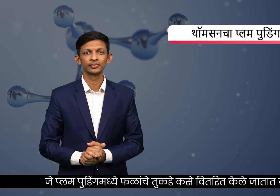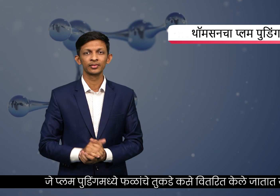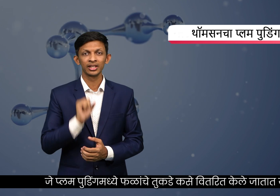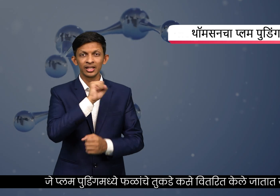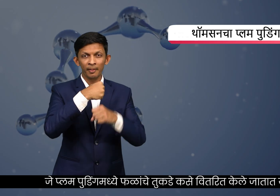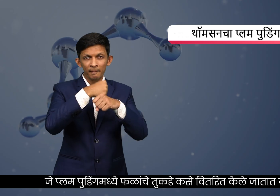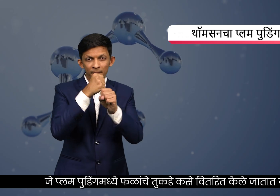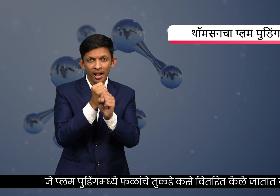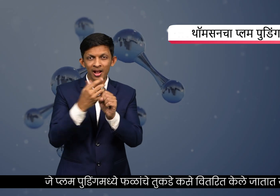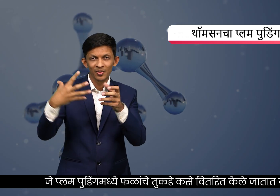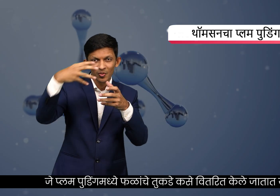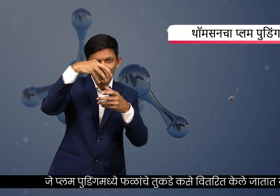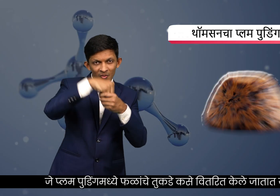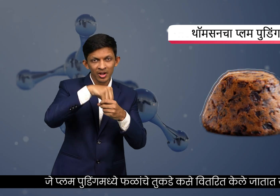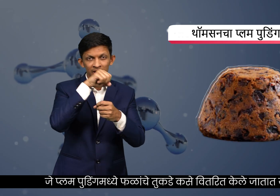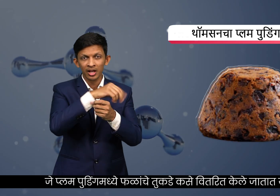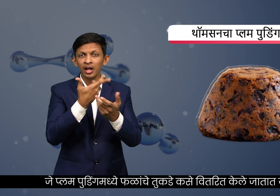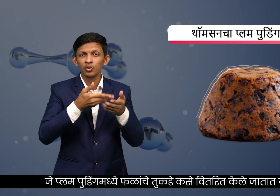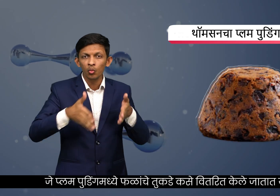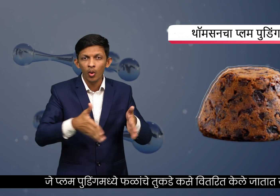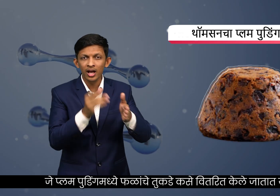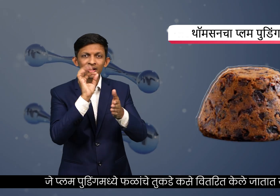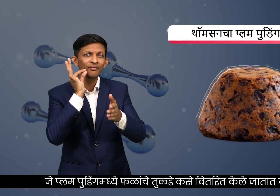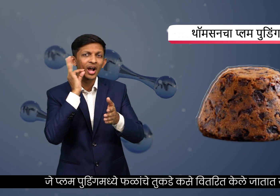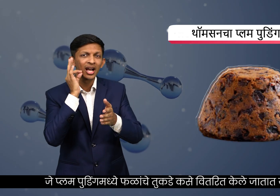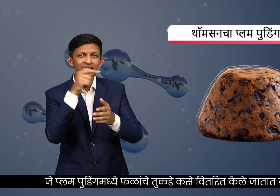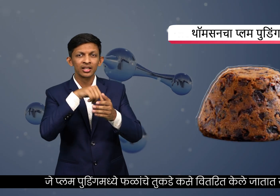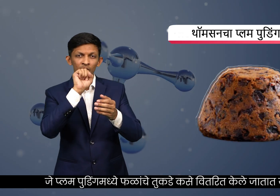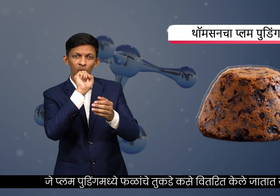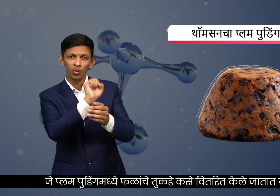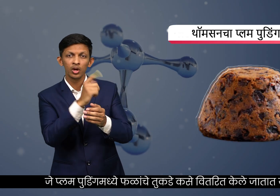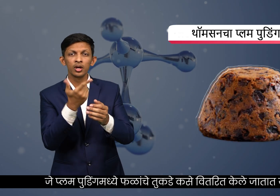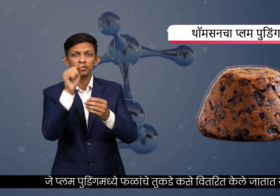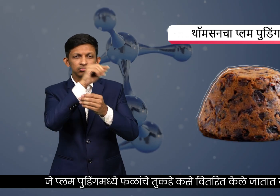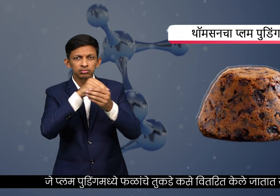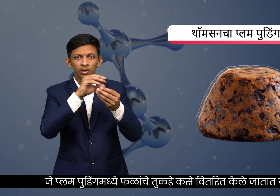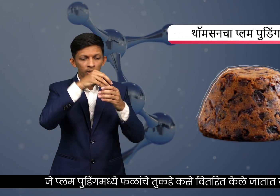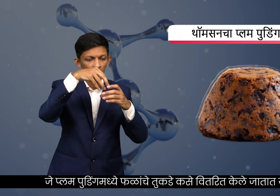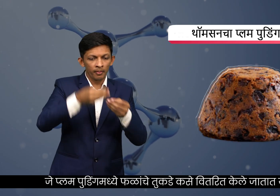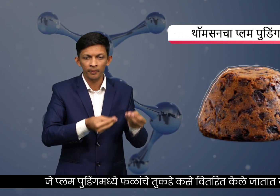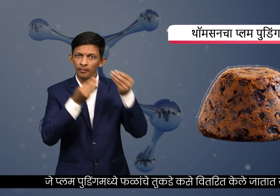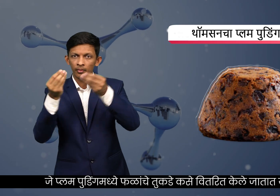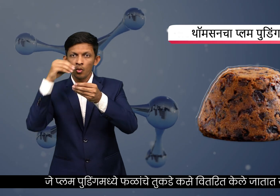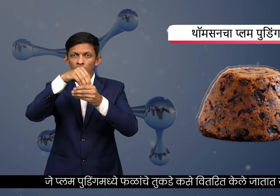जे प्लम पुडिंगमध्ये काळाचे तुकडे कसे वितरित केले जातात त्यांचा संदर्भ देते.